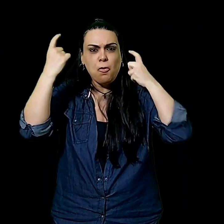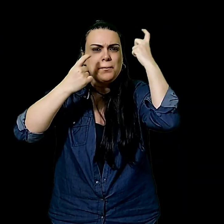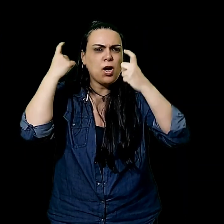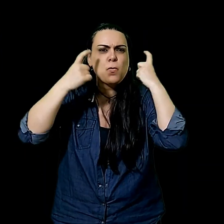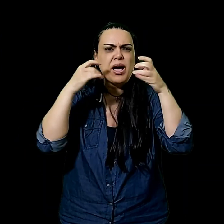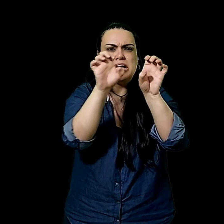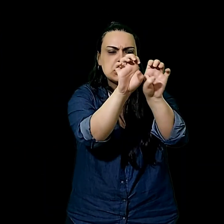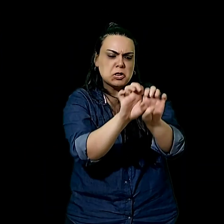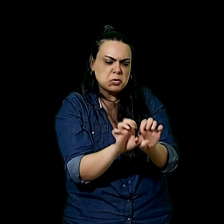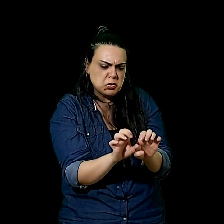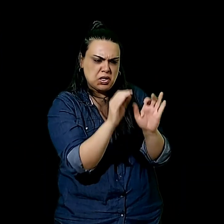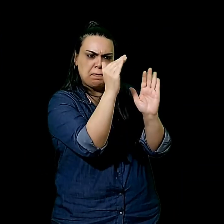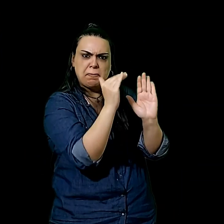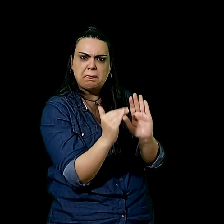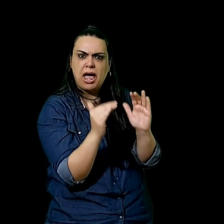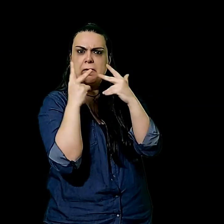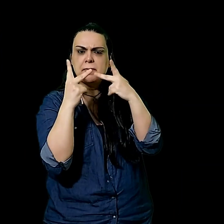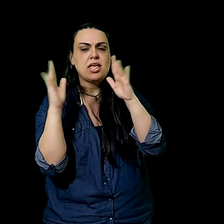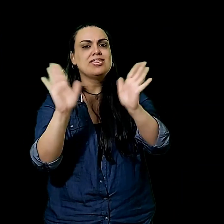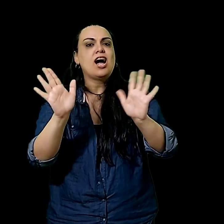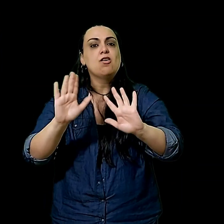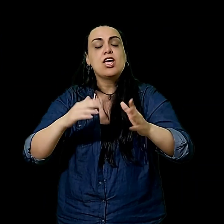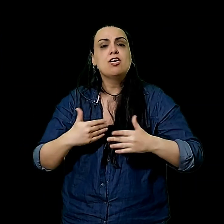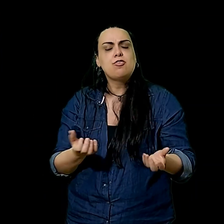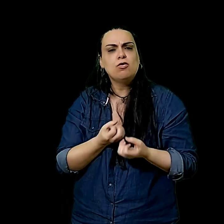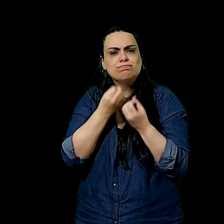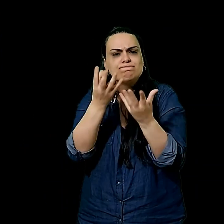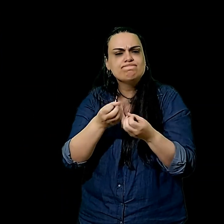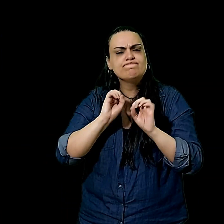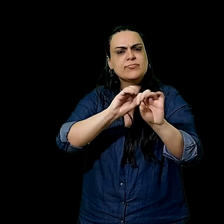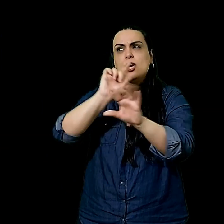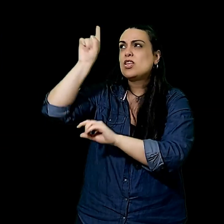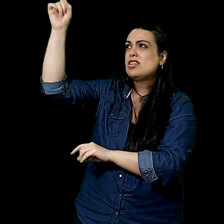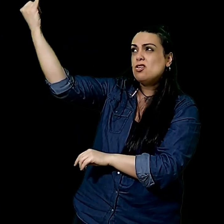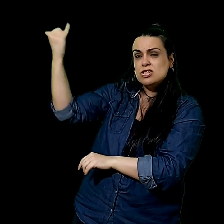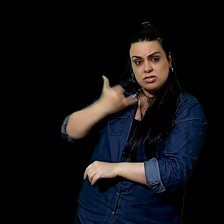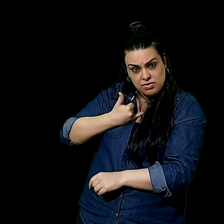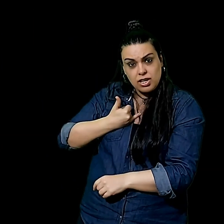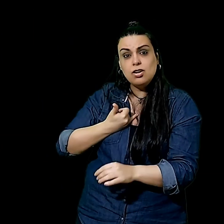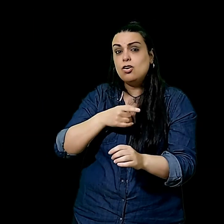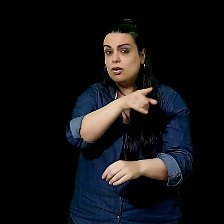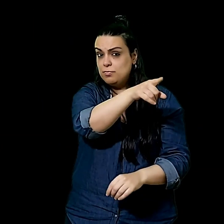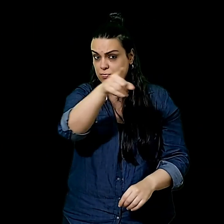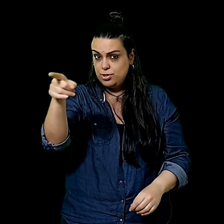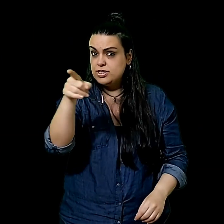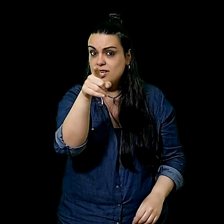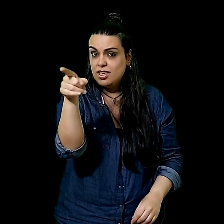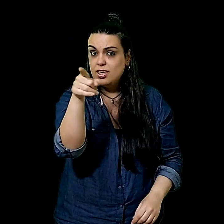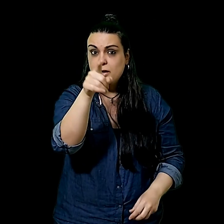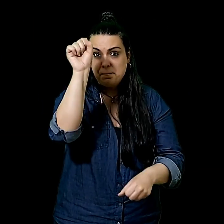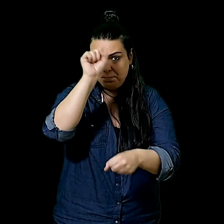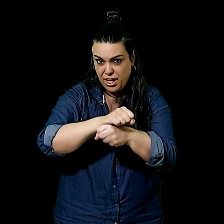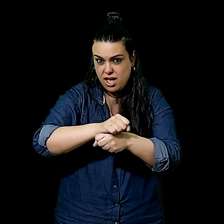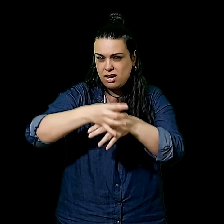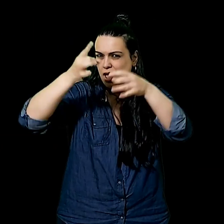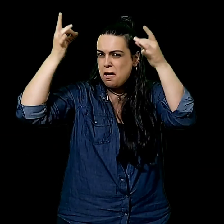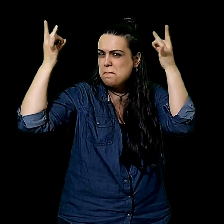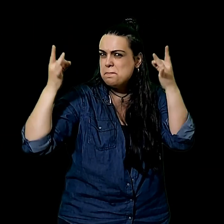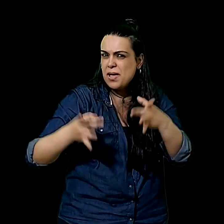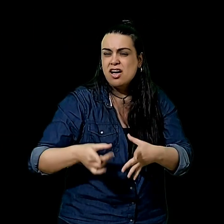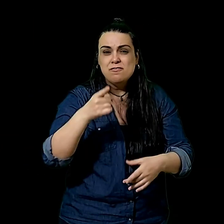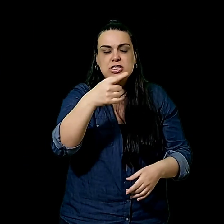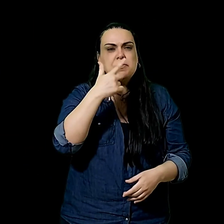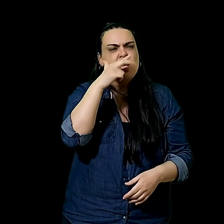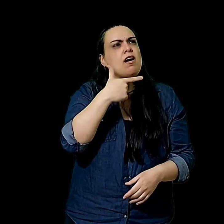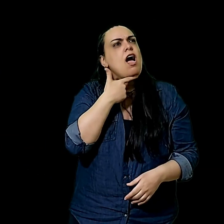do sermão, eu vou ministrar aquilo que Deus está me mandando sobre as vidas que estão me ouvindo. Você que parou, e você